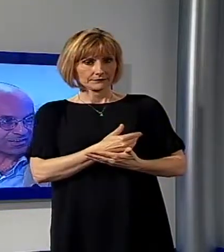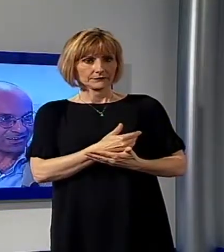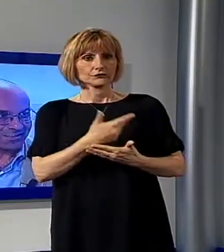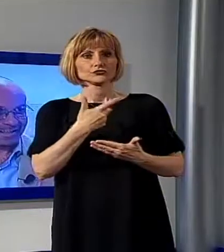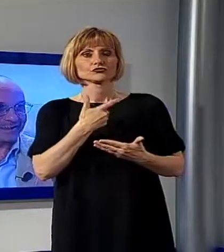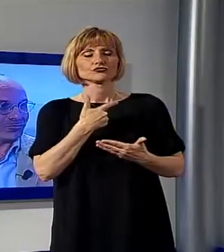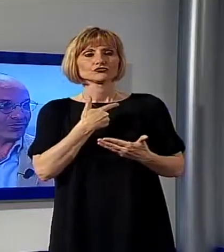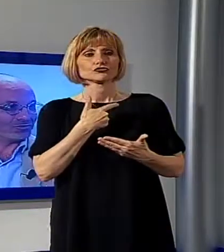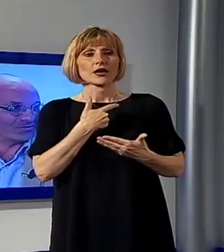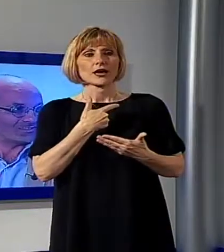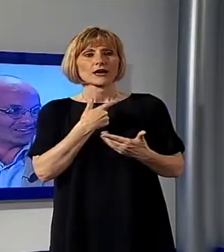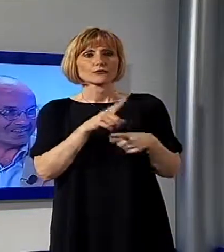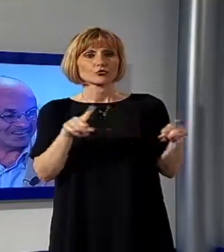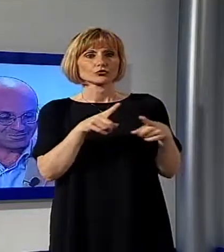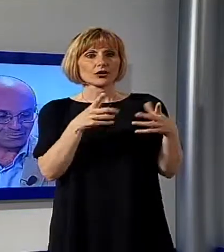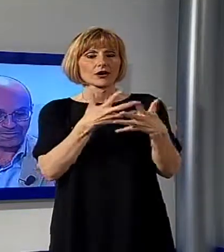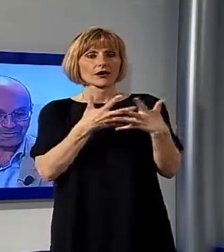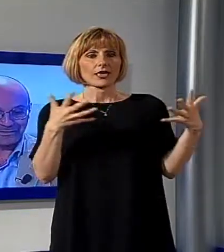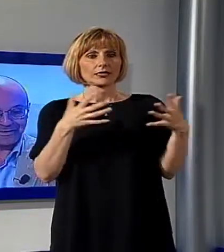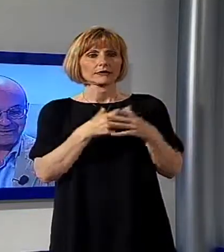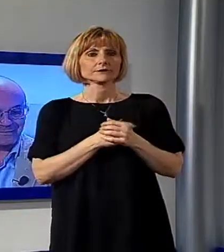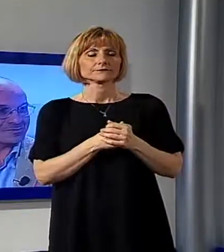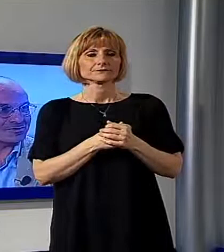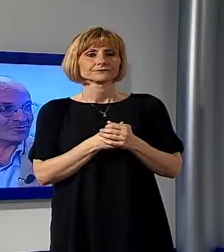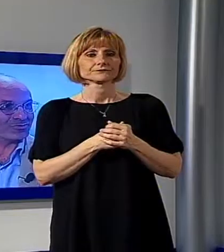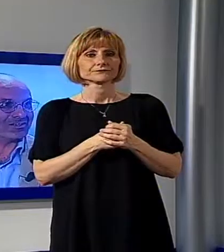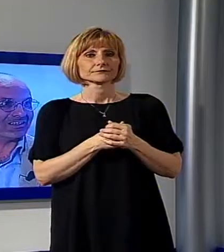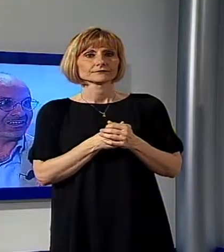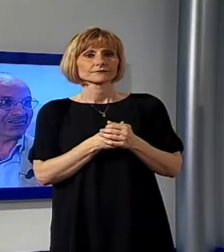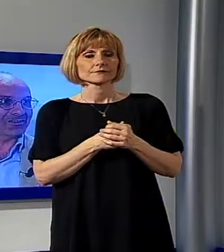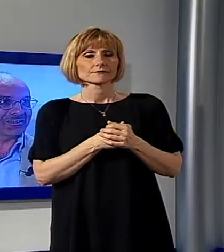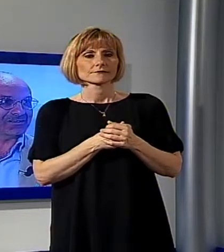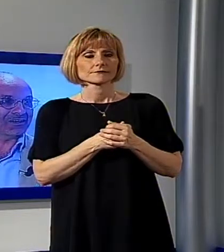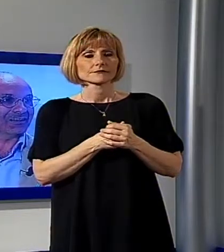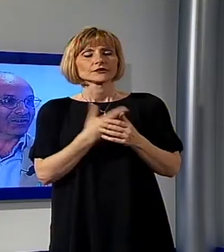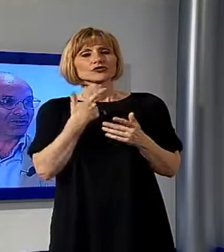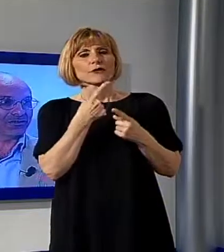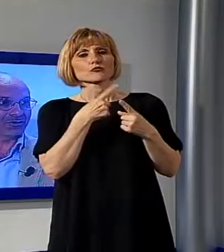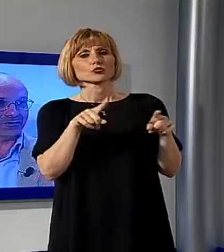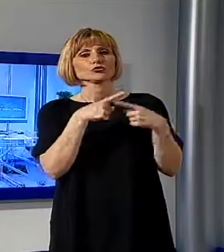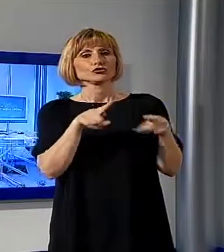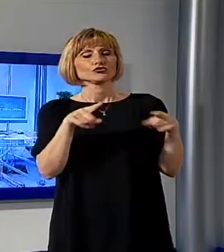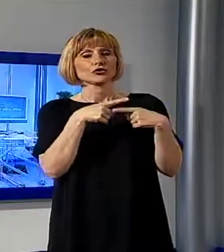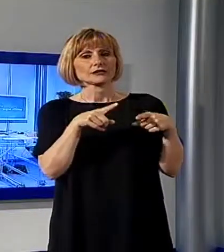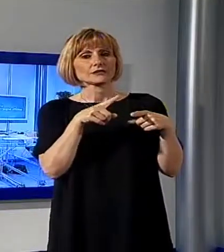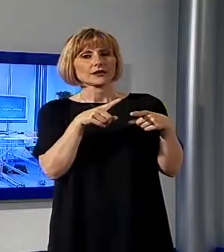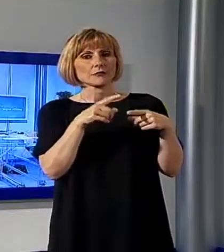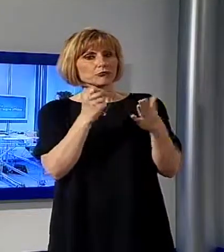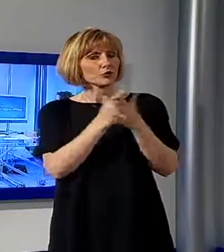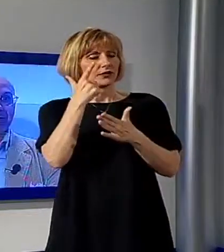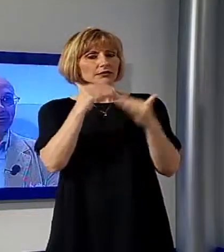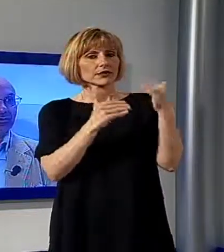composta da grandi musicisti che suonano nelle orchestre più prestigiose a livello internazionale, con la Nona di Beethoven al Teatro del